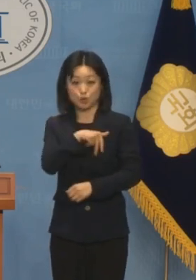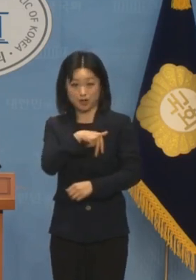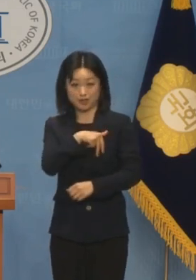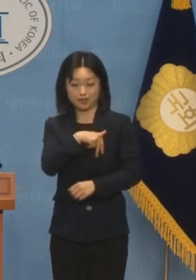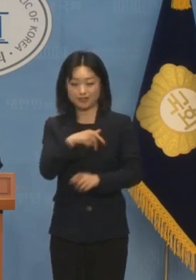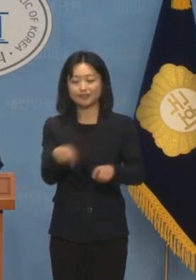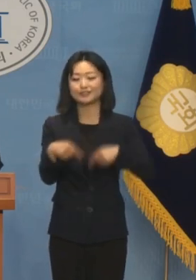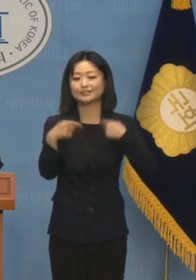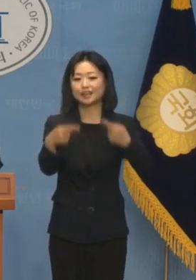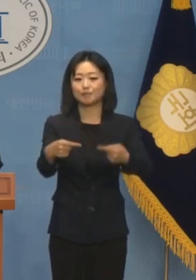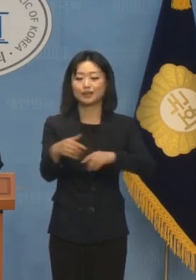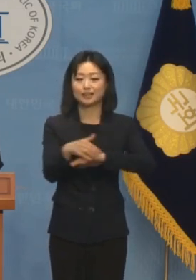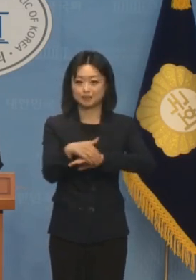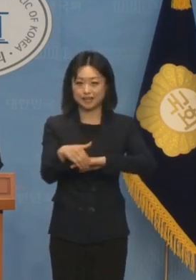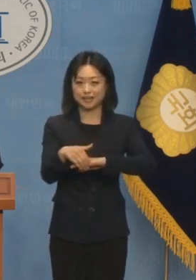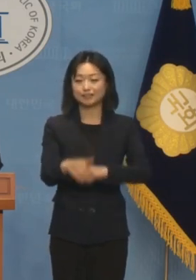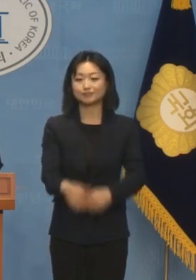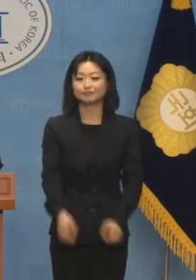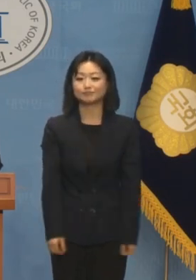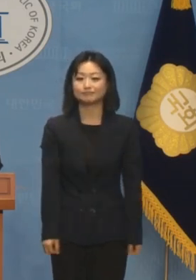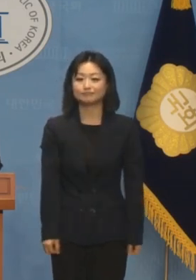의원들이 참석할 예정입니다.